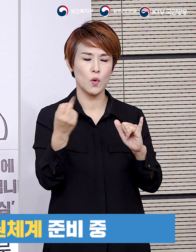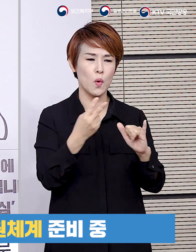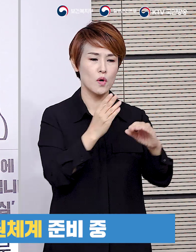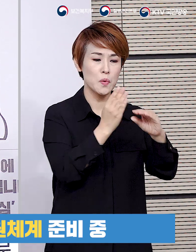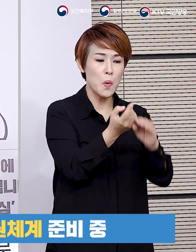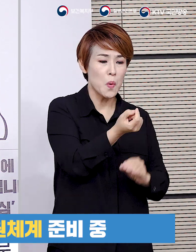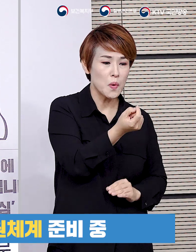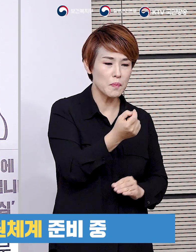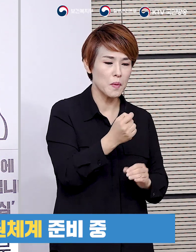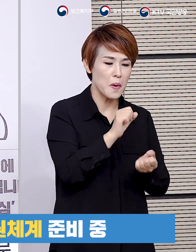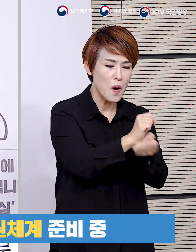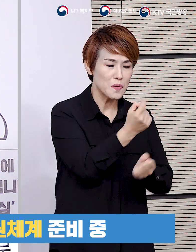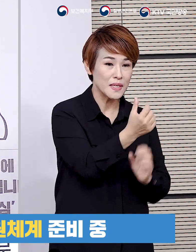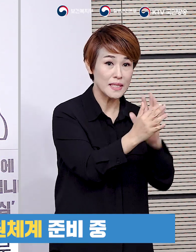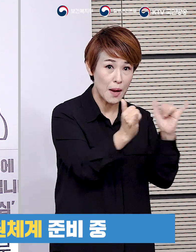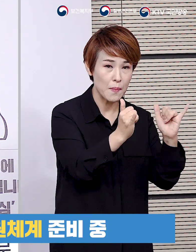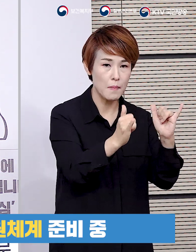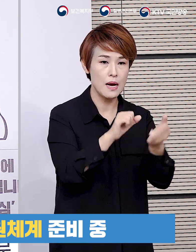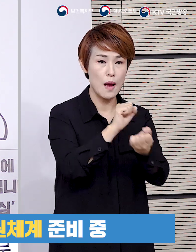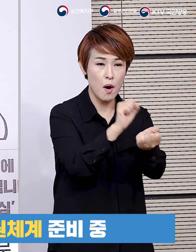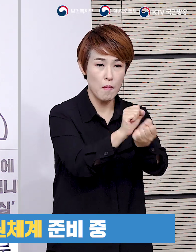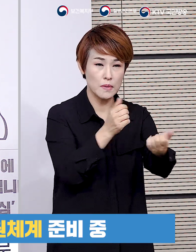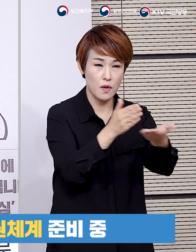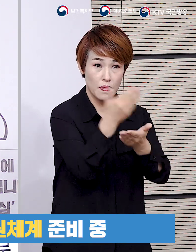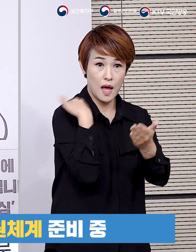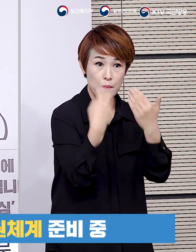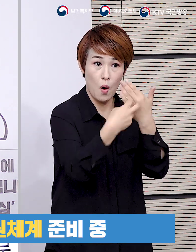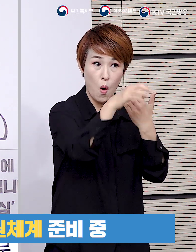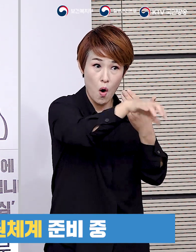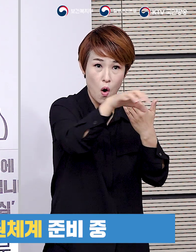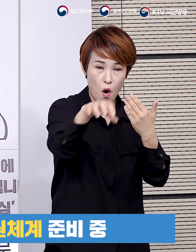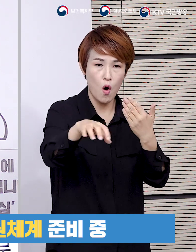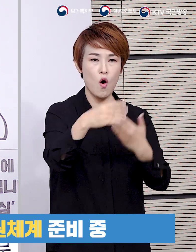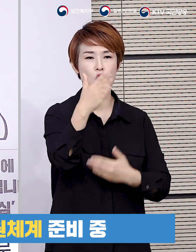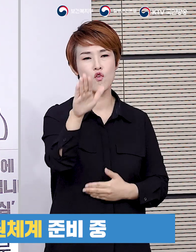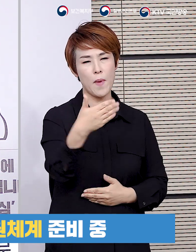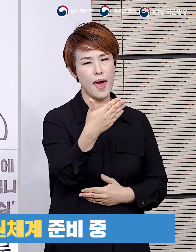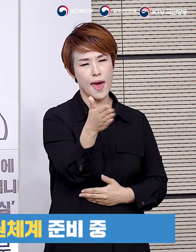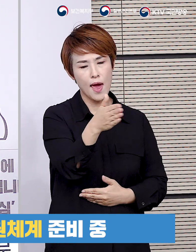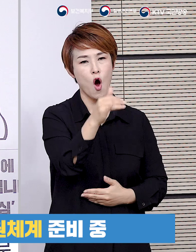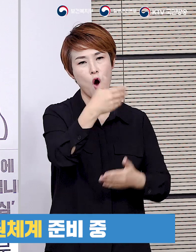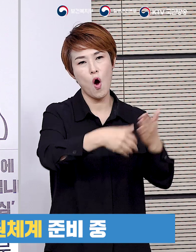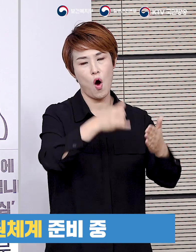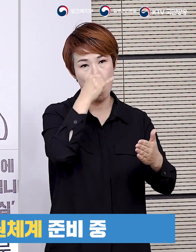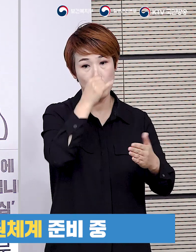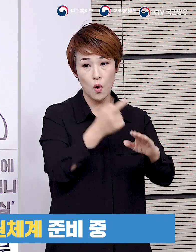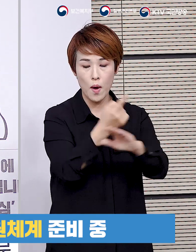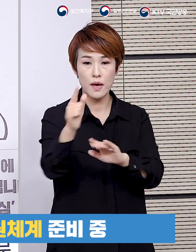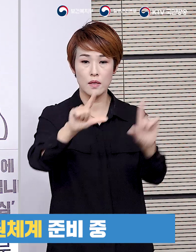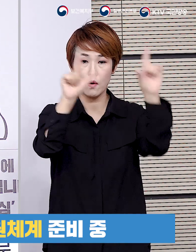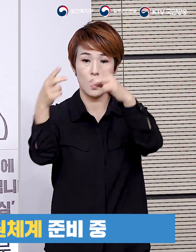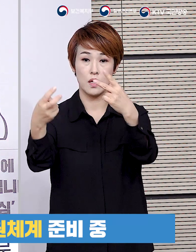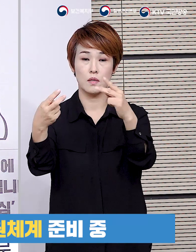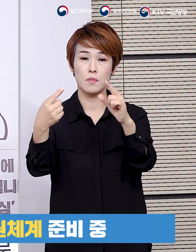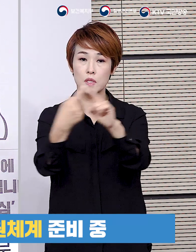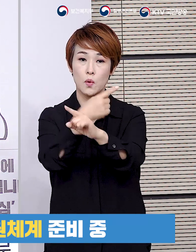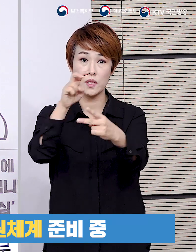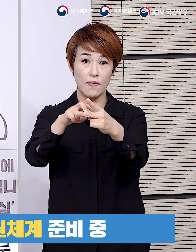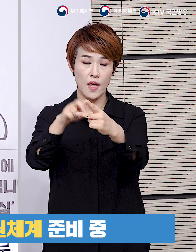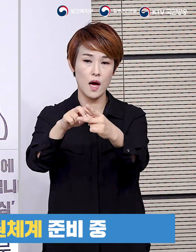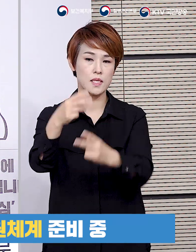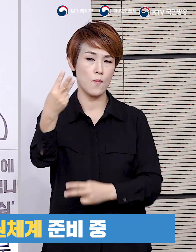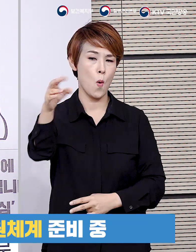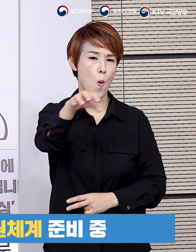대해서는 감염병 전담병원 병상이 969개 남아있고 이 이외에도